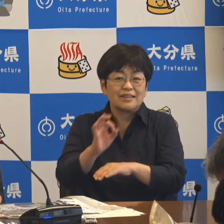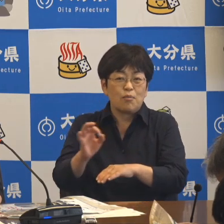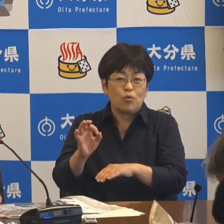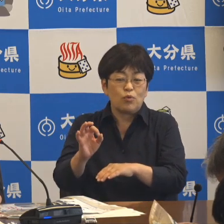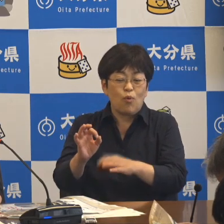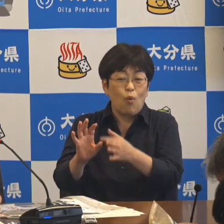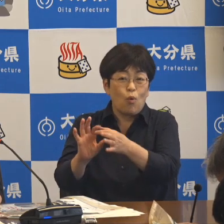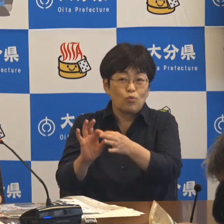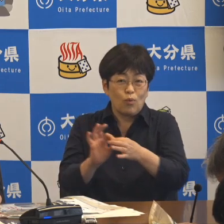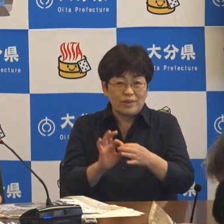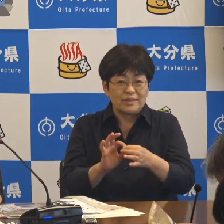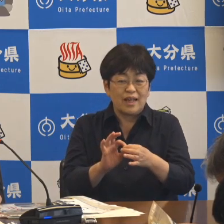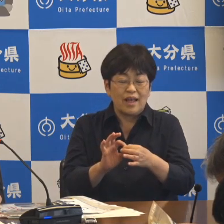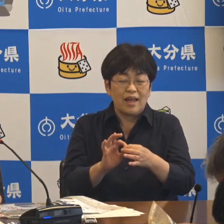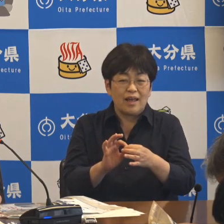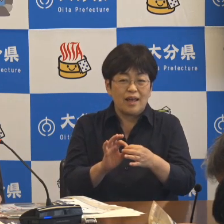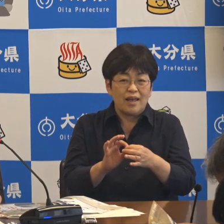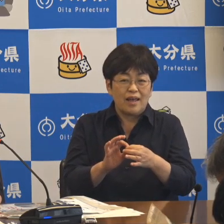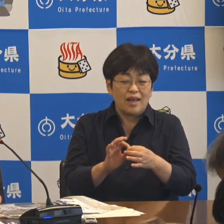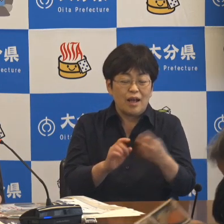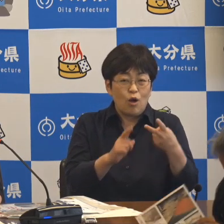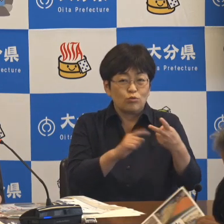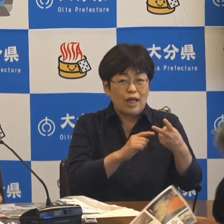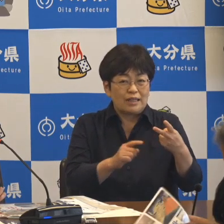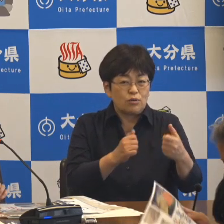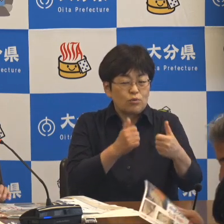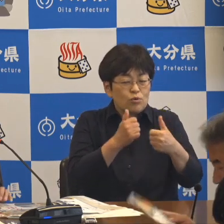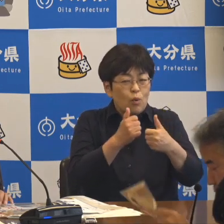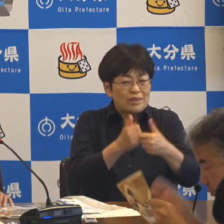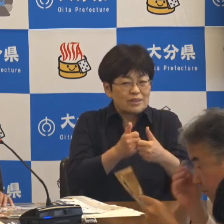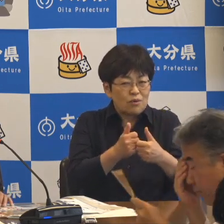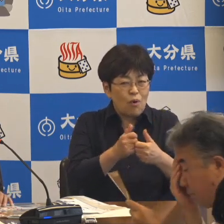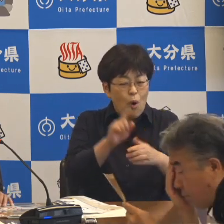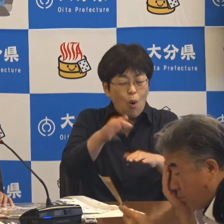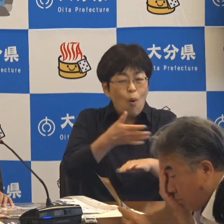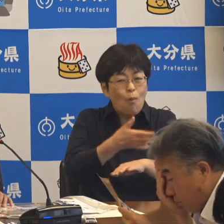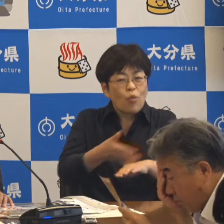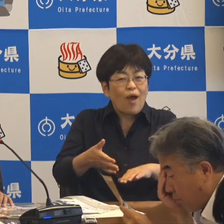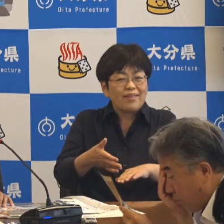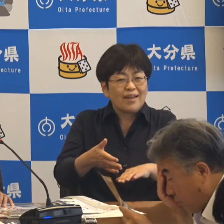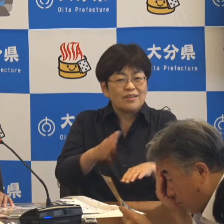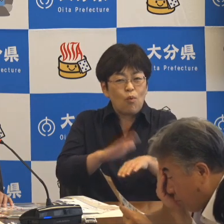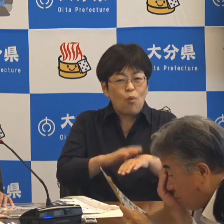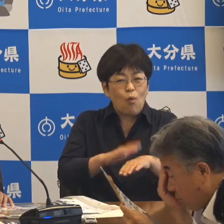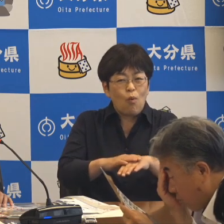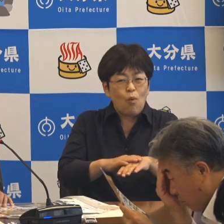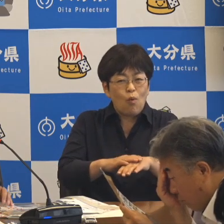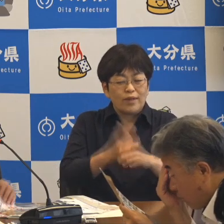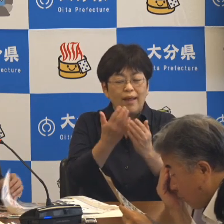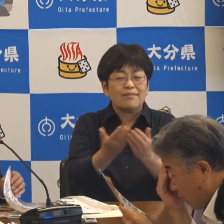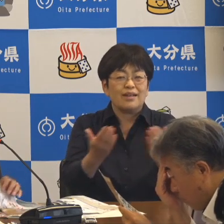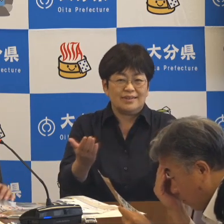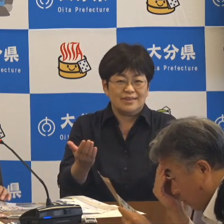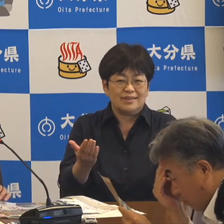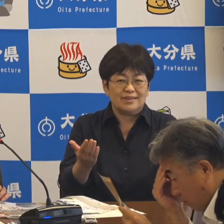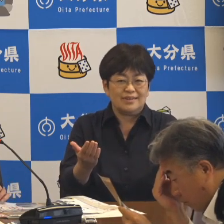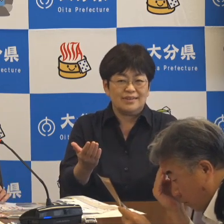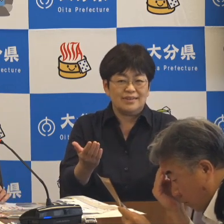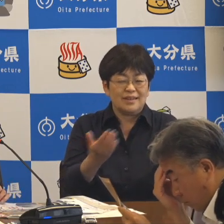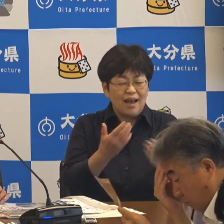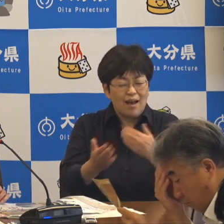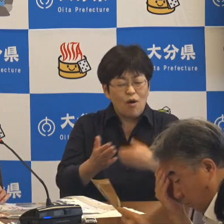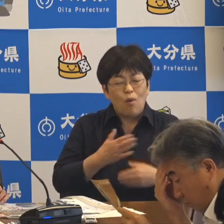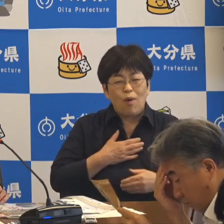なす北斎と広重の挑戦をストーリーで展開すると、して、浮き彫りにするということを意図しております